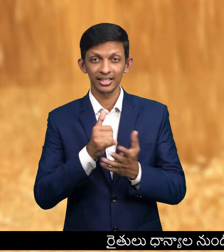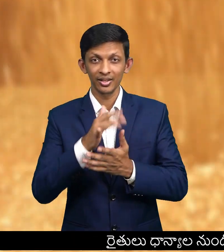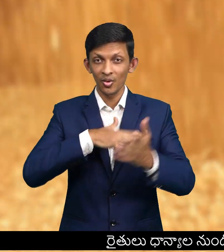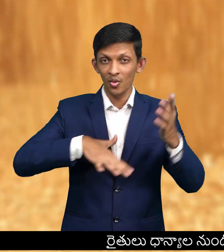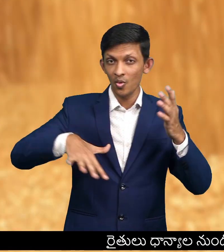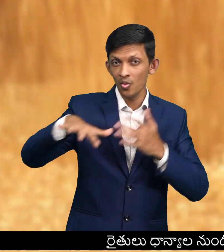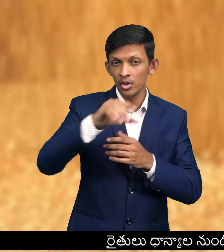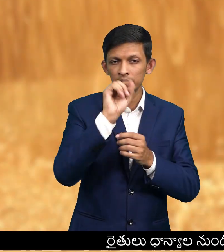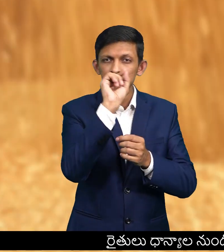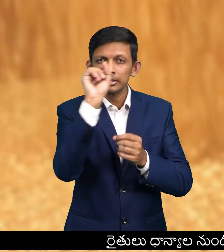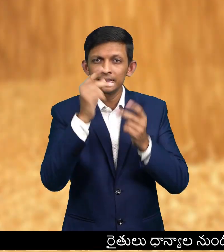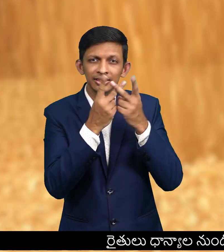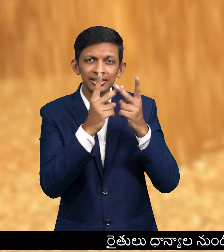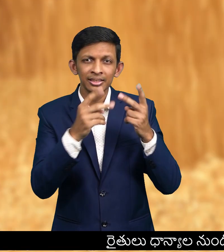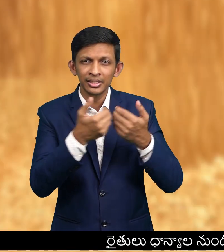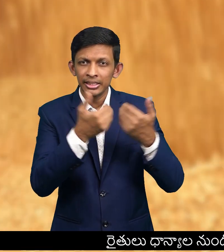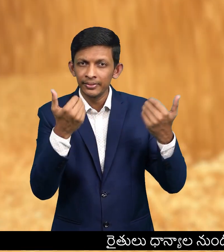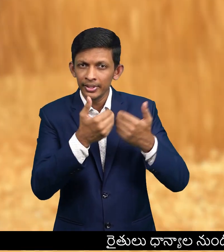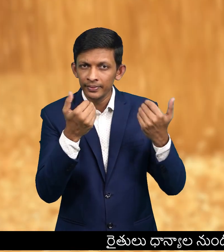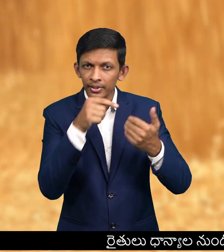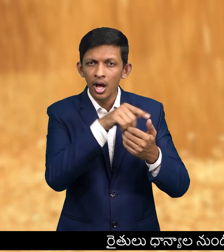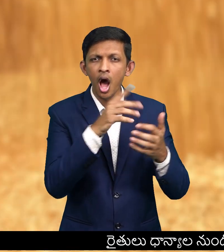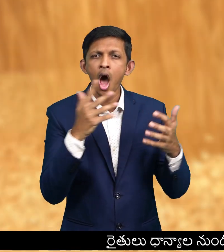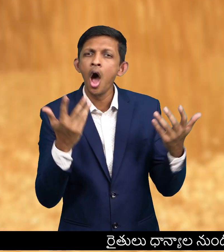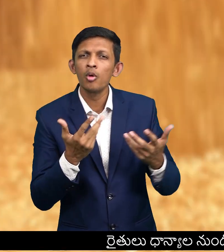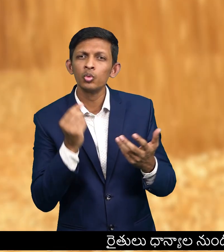రైతులు ధాన్యాల నుండి పొట్టును ఎలా వేరు చేస్తారు?